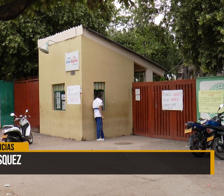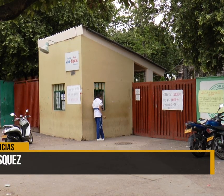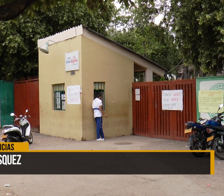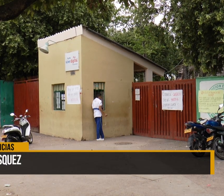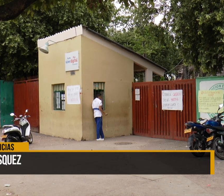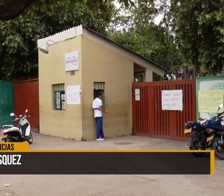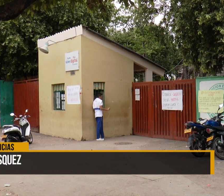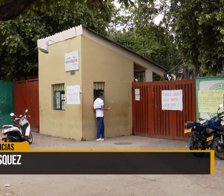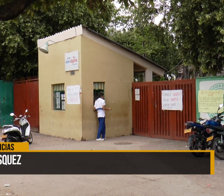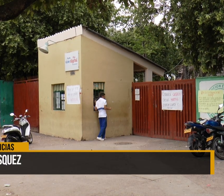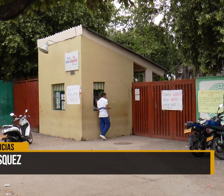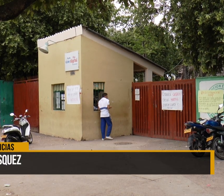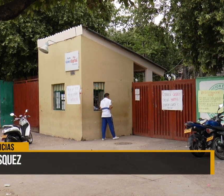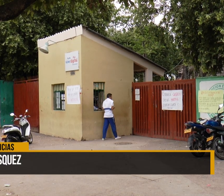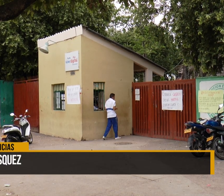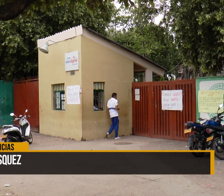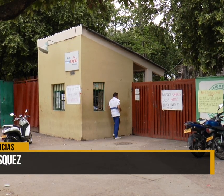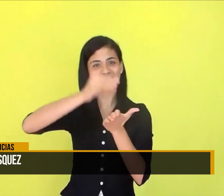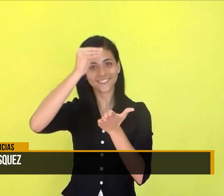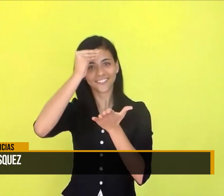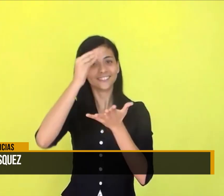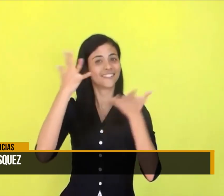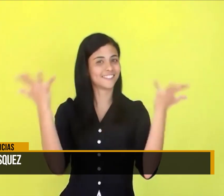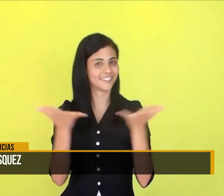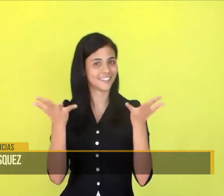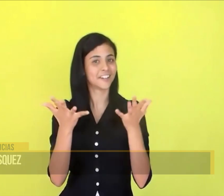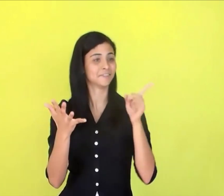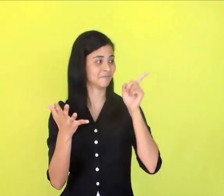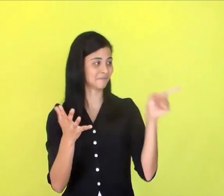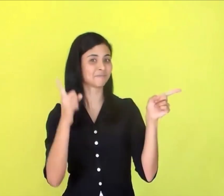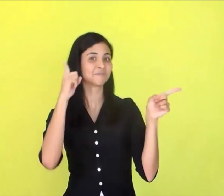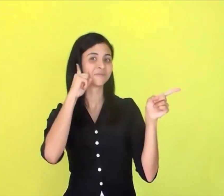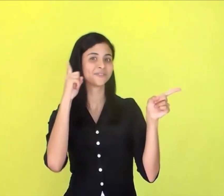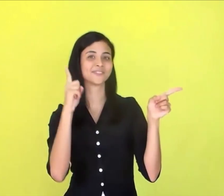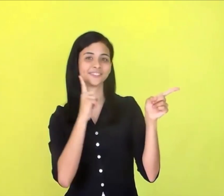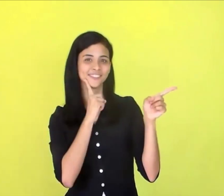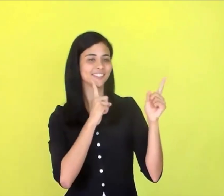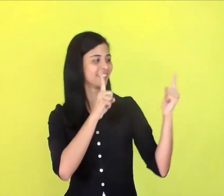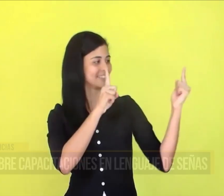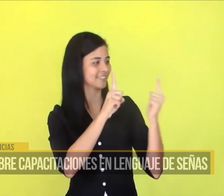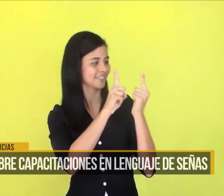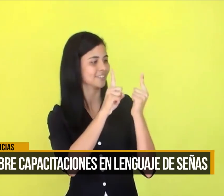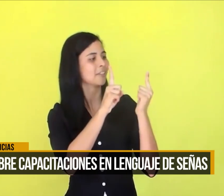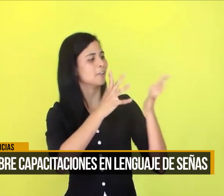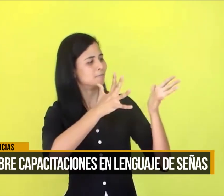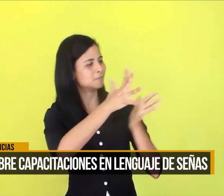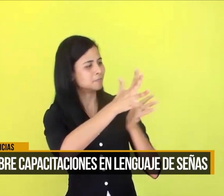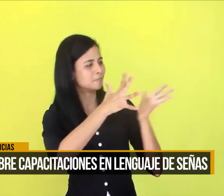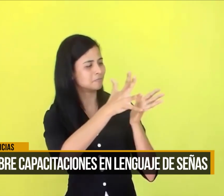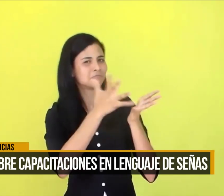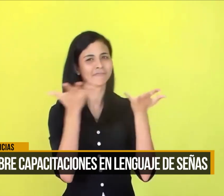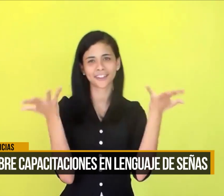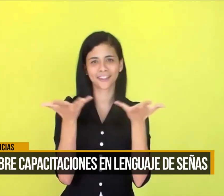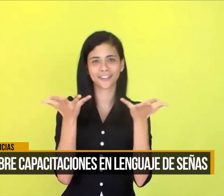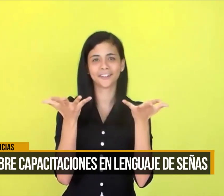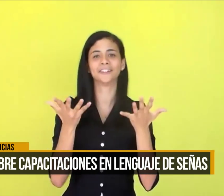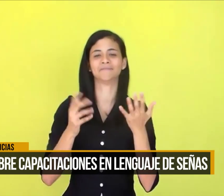Prudencio Padilla tiene abiertas las inscripciones para nuevos espacios de capacitación en lengua de señas colombiana. La entrada es totalmente libre para la comunidad